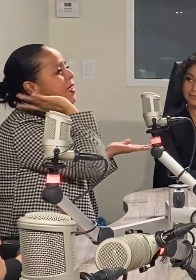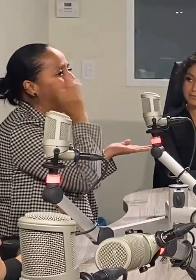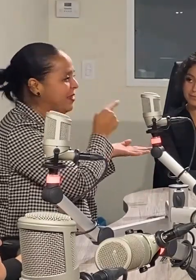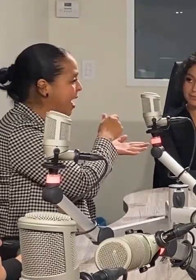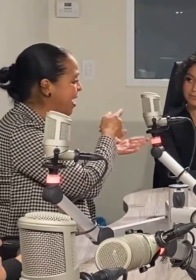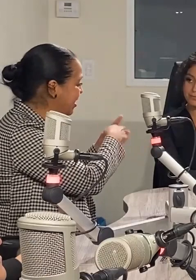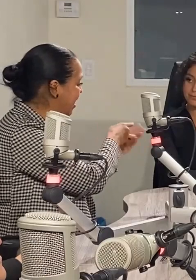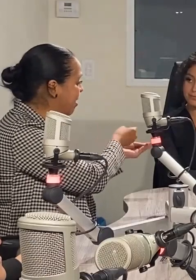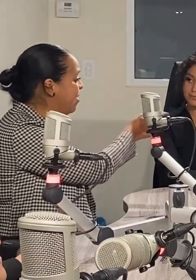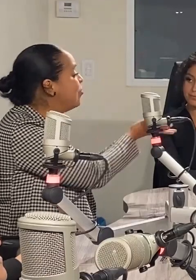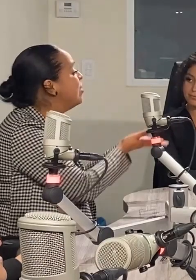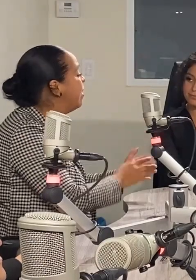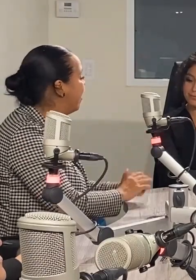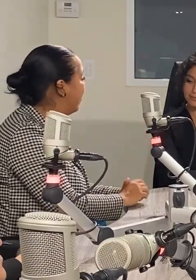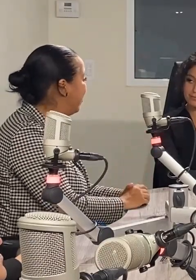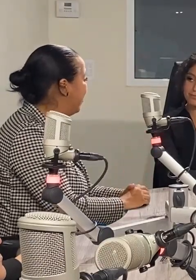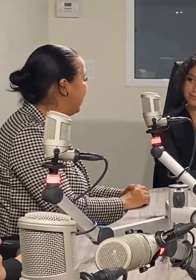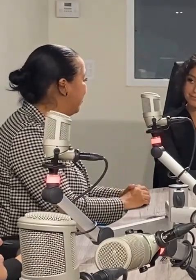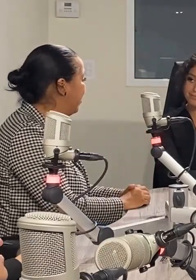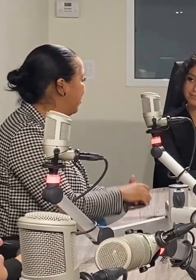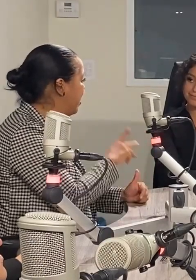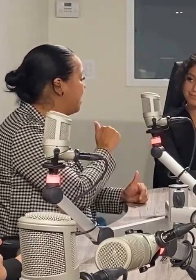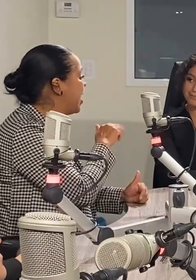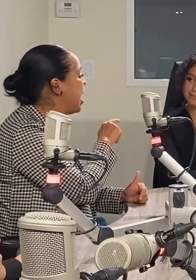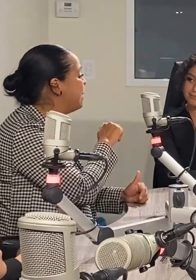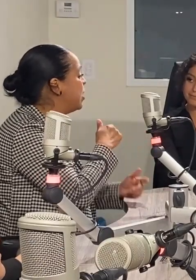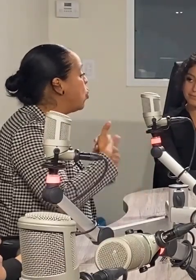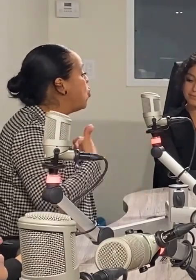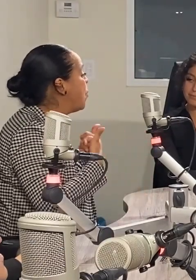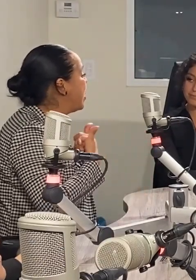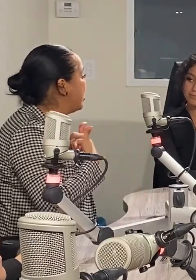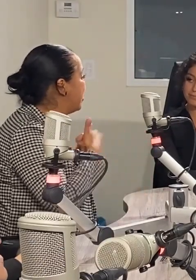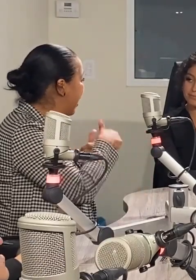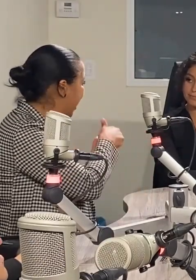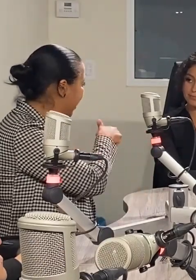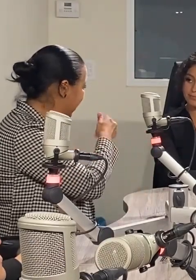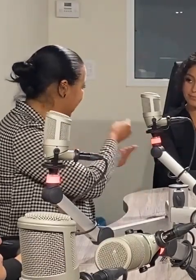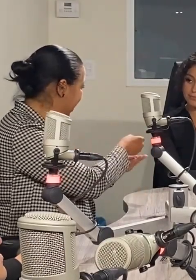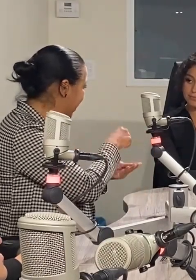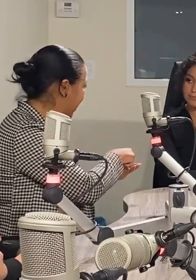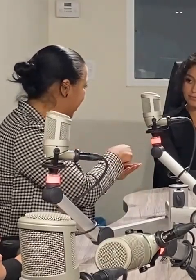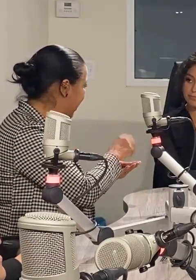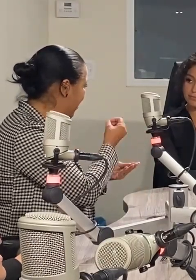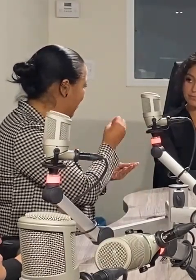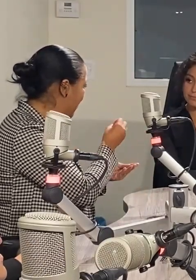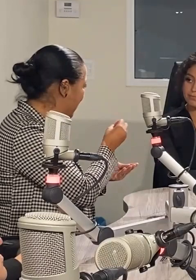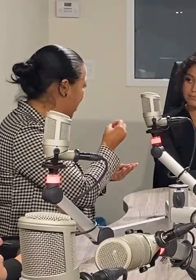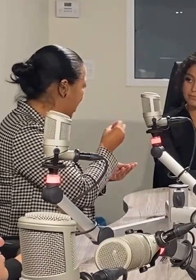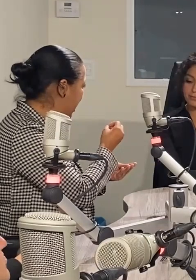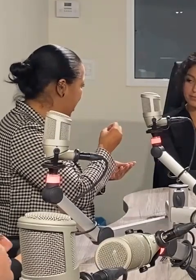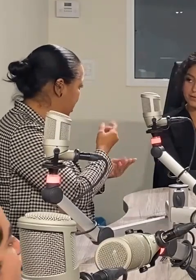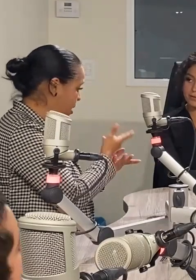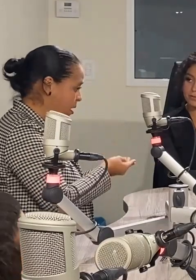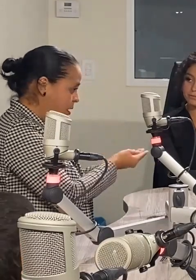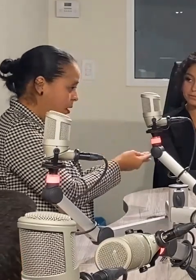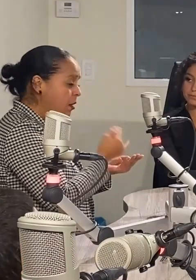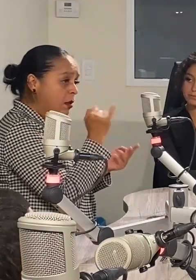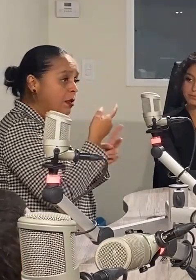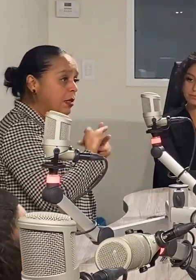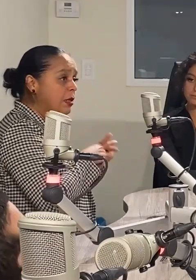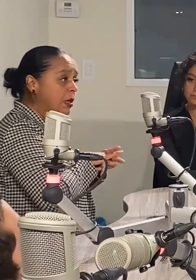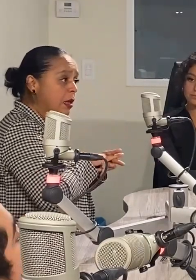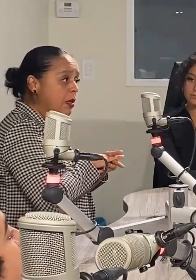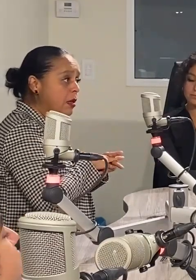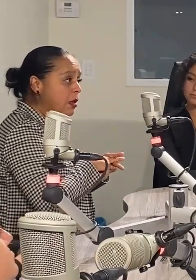que las iniciativas que se presentan en el Parlamento Juvenil, que se hacen cada año aquí en el Senado en el mes de octubre, se supone que sí las